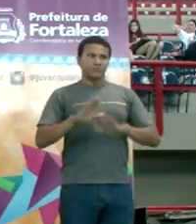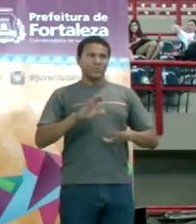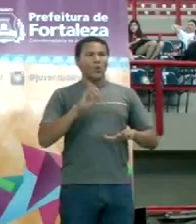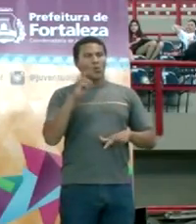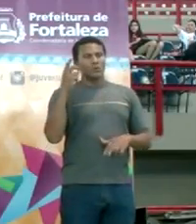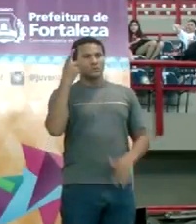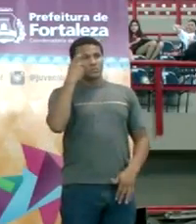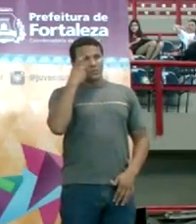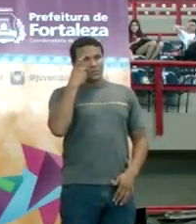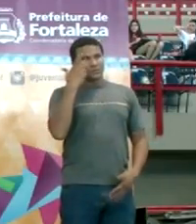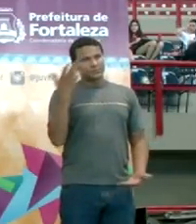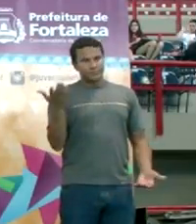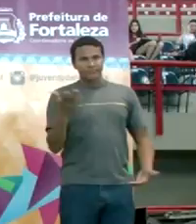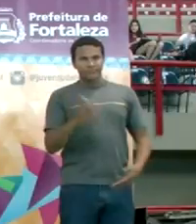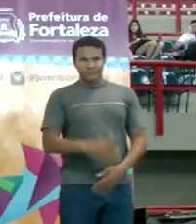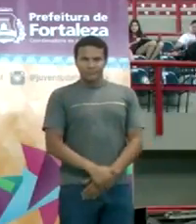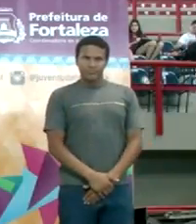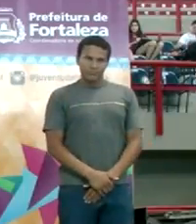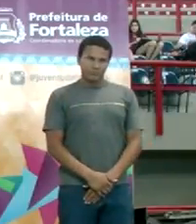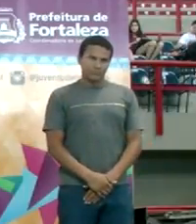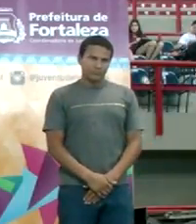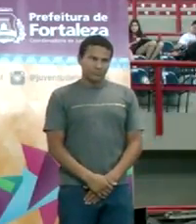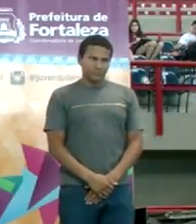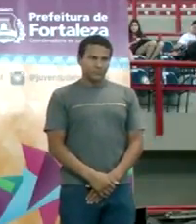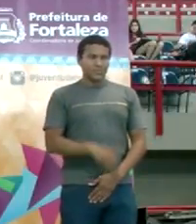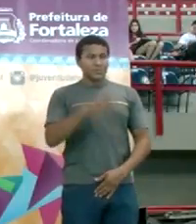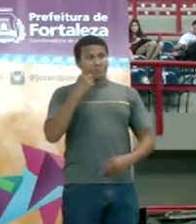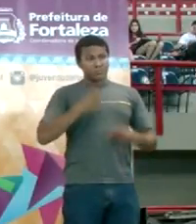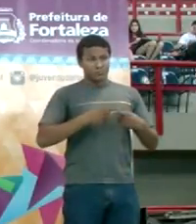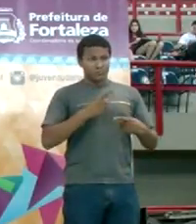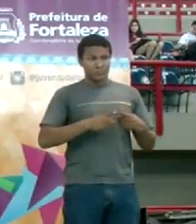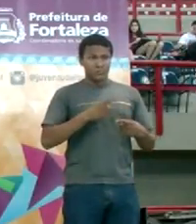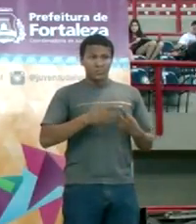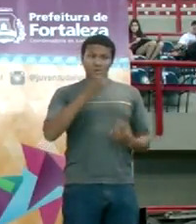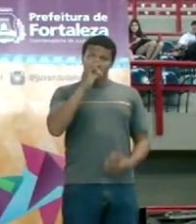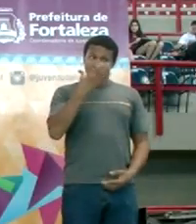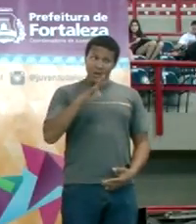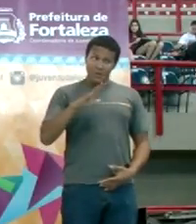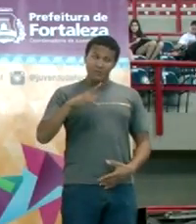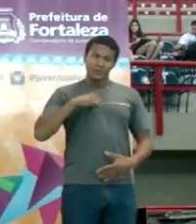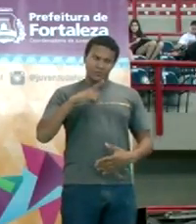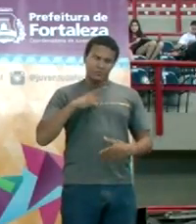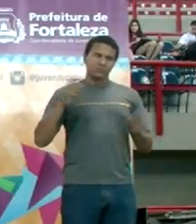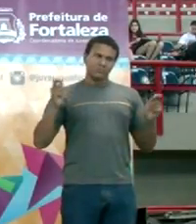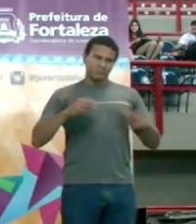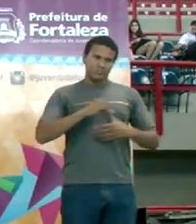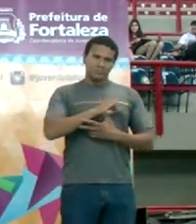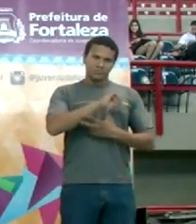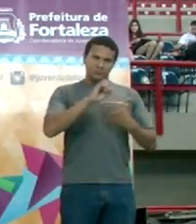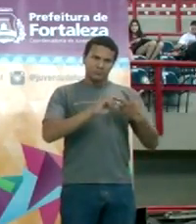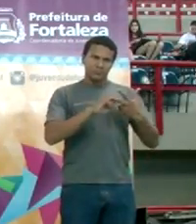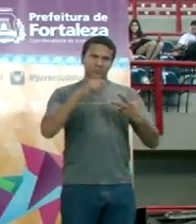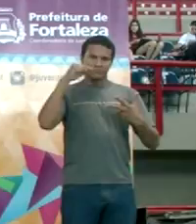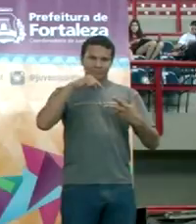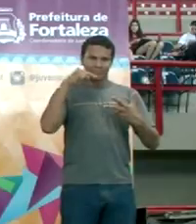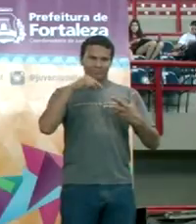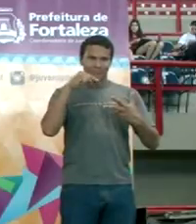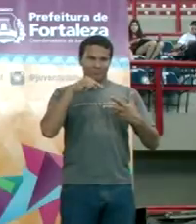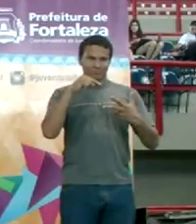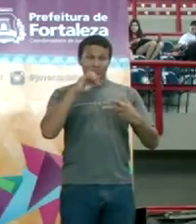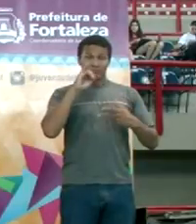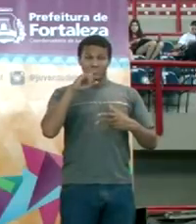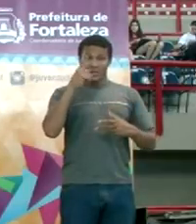língua que vocês vão fazer, tá? Porque provavelmente isso vai estar na prova. Se não for estar na prova